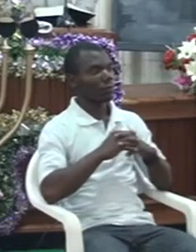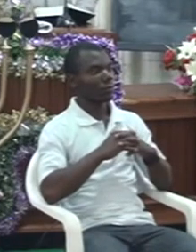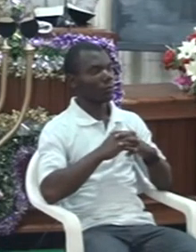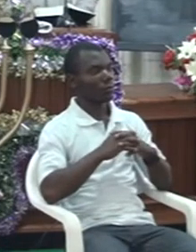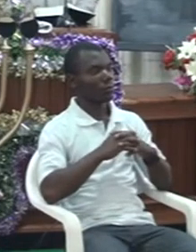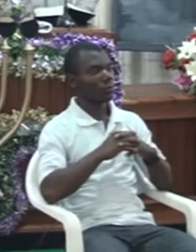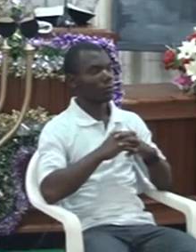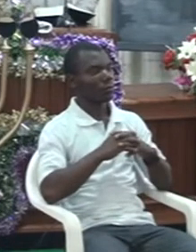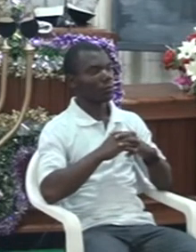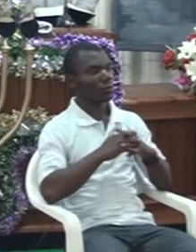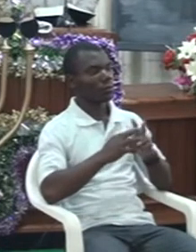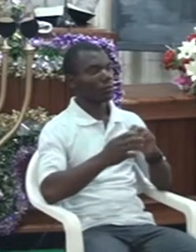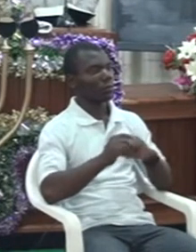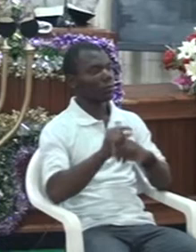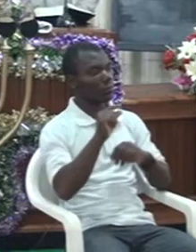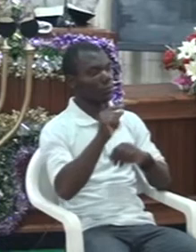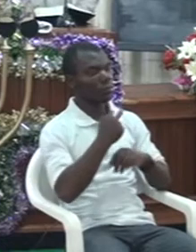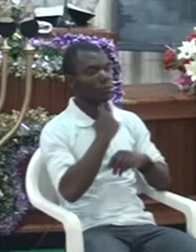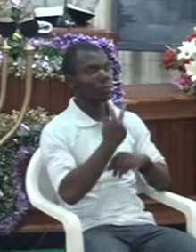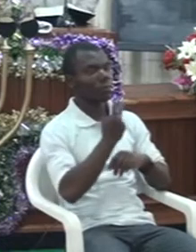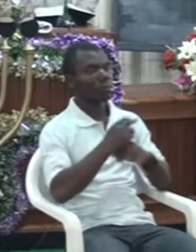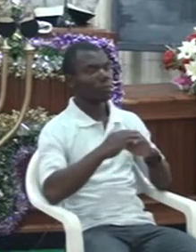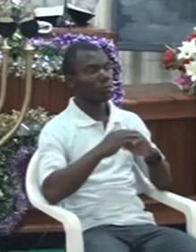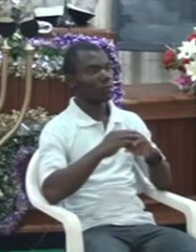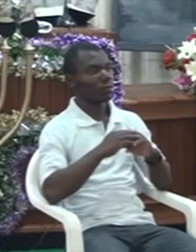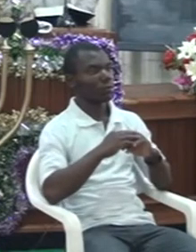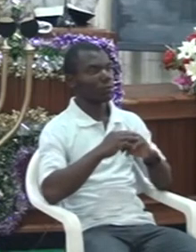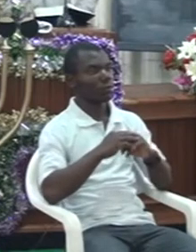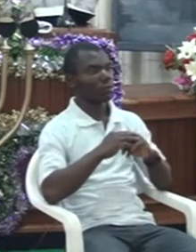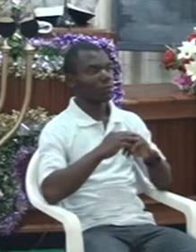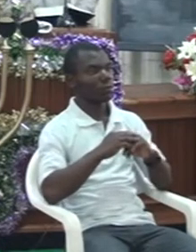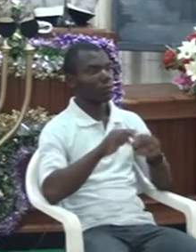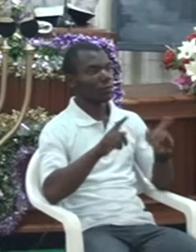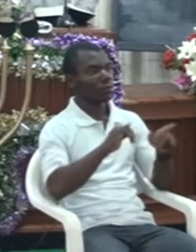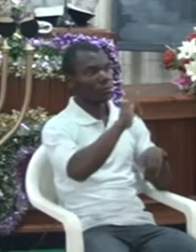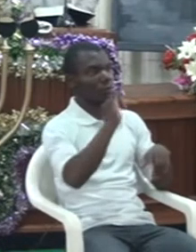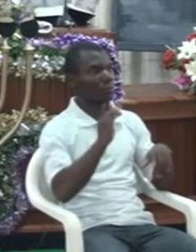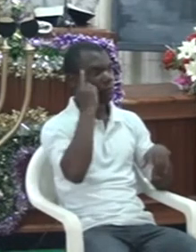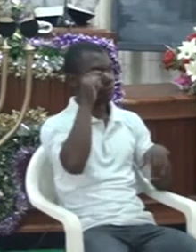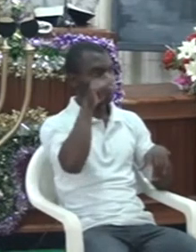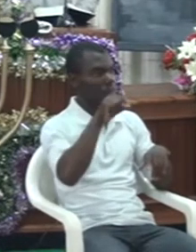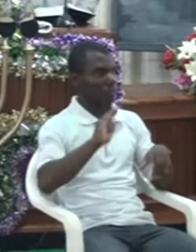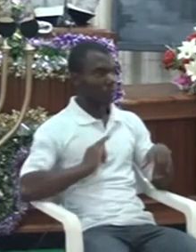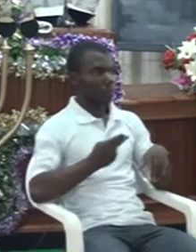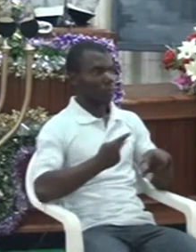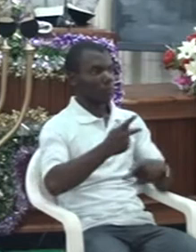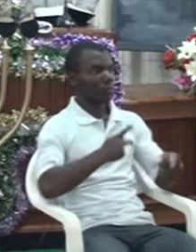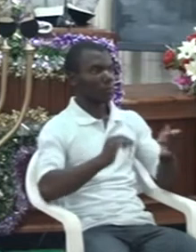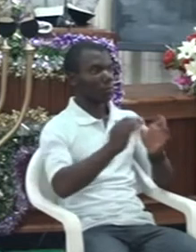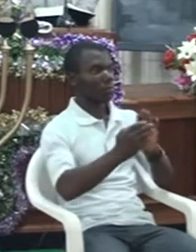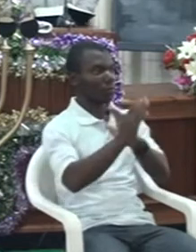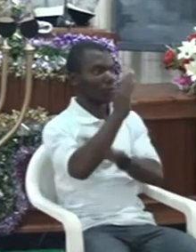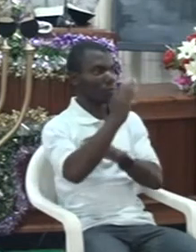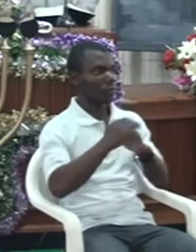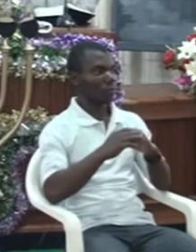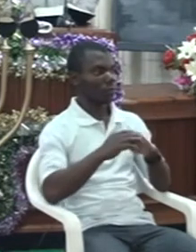ni sauti kidogo. Mais nawaza tunakuja mbele ya Bwana. Je pense que